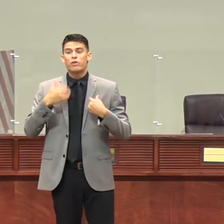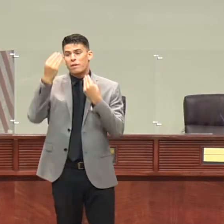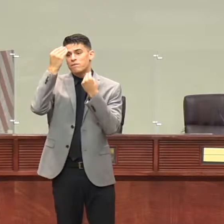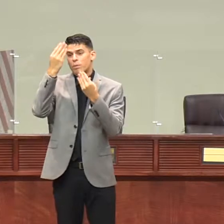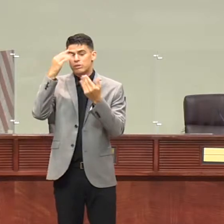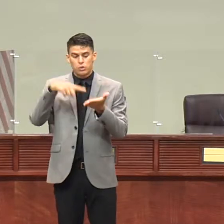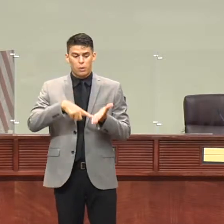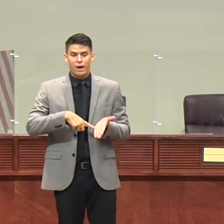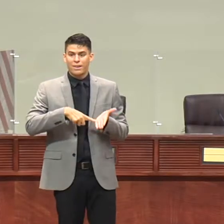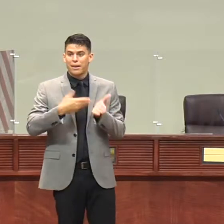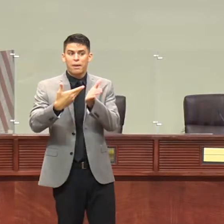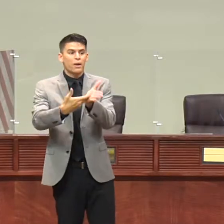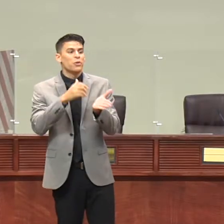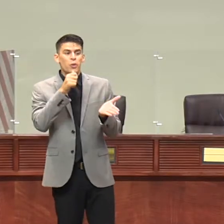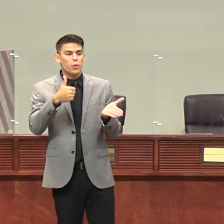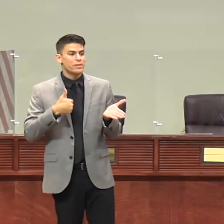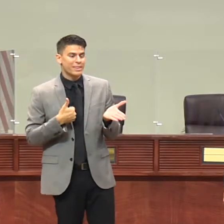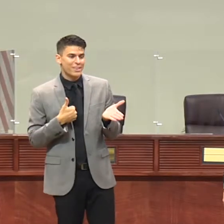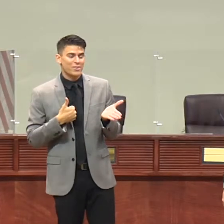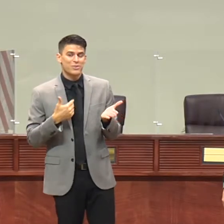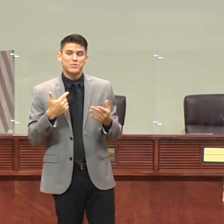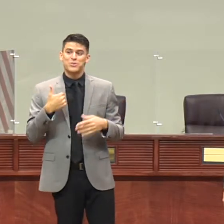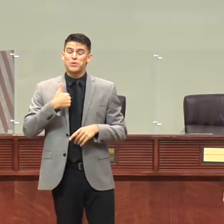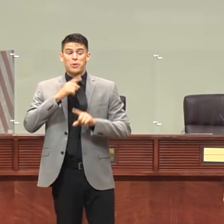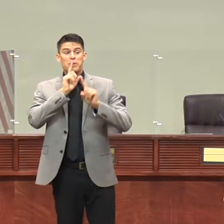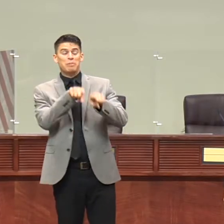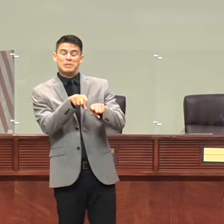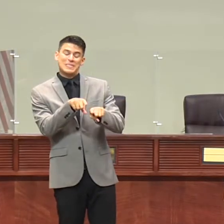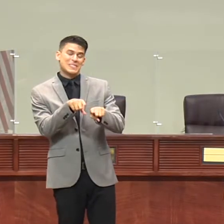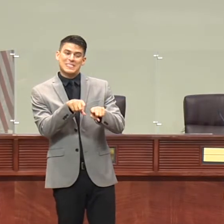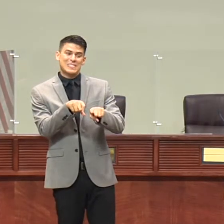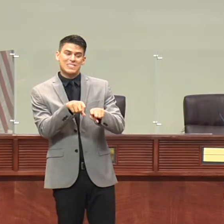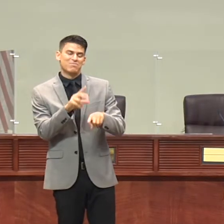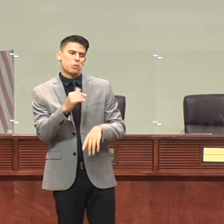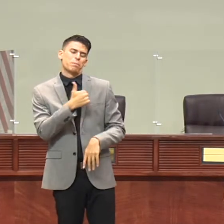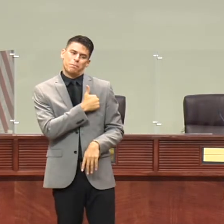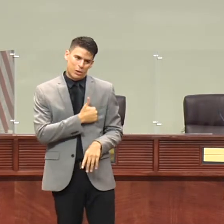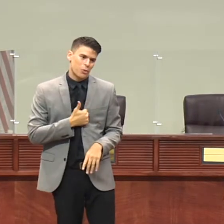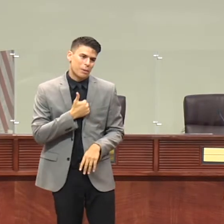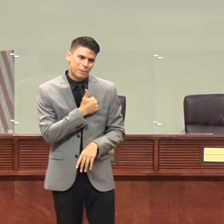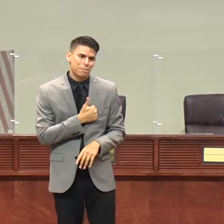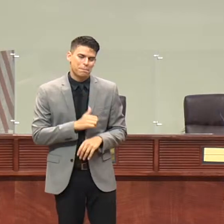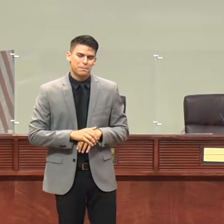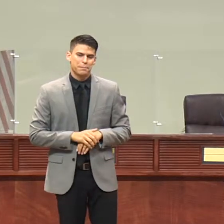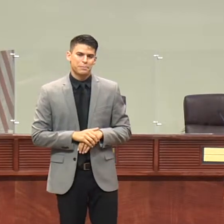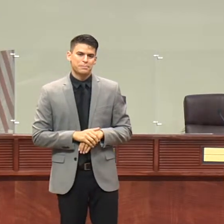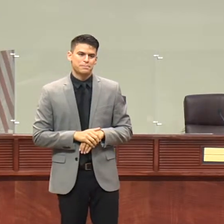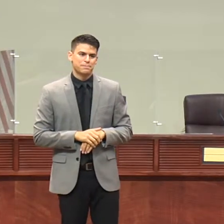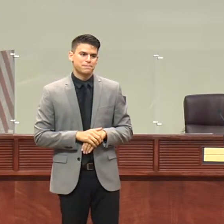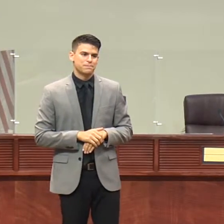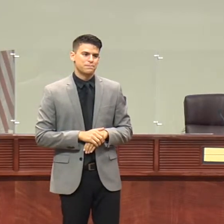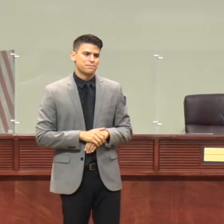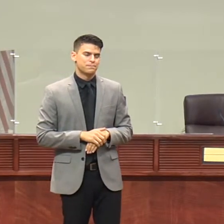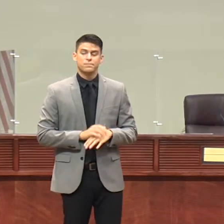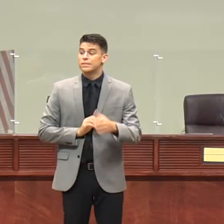mí. No te las puedo responder realmente y te pido disculpas por eso.